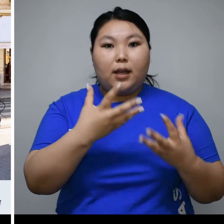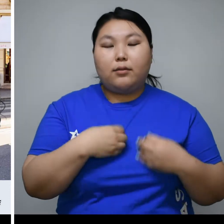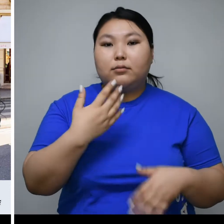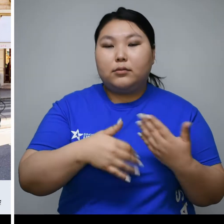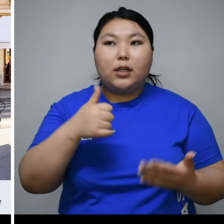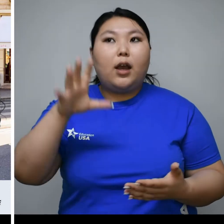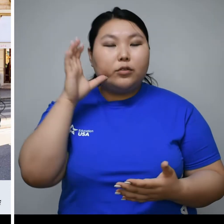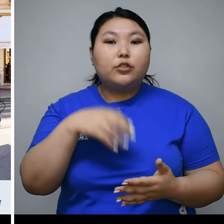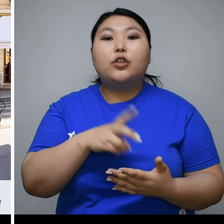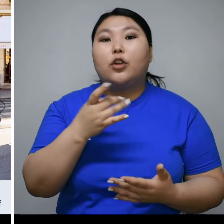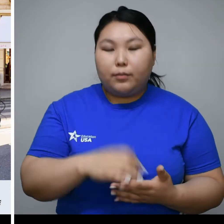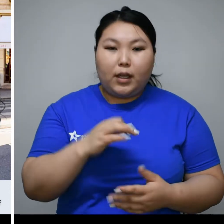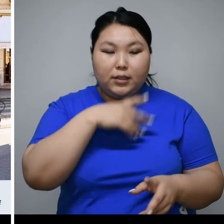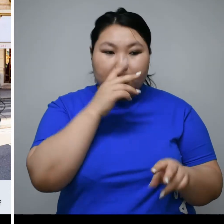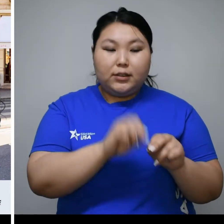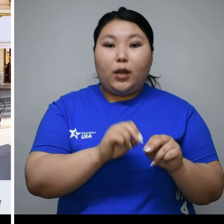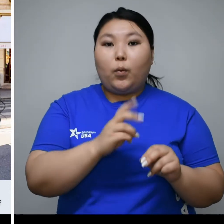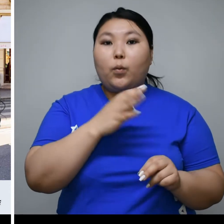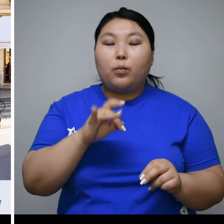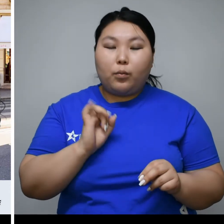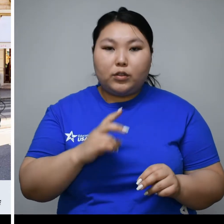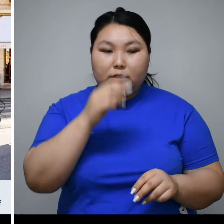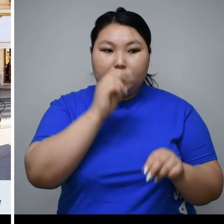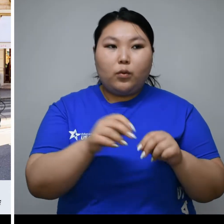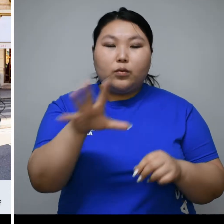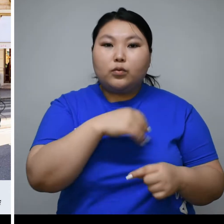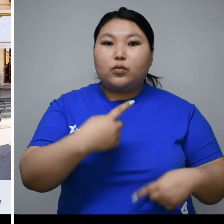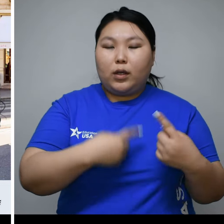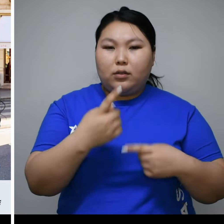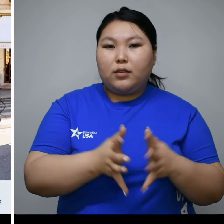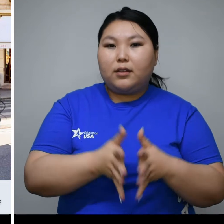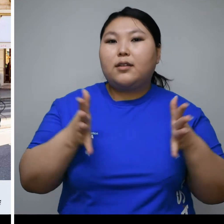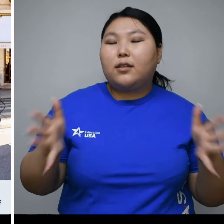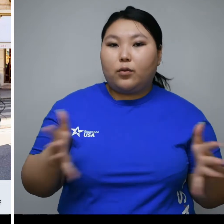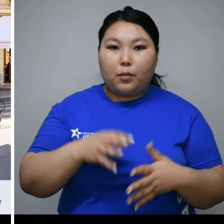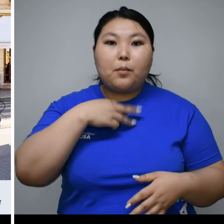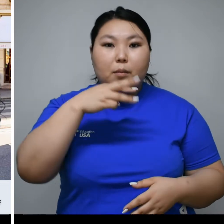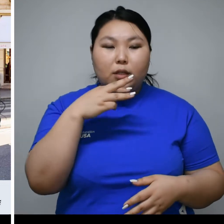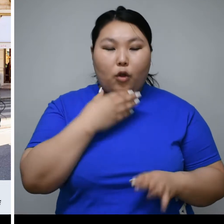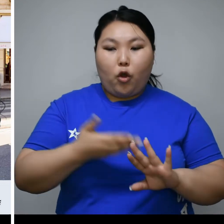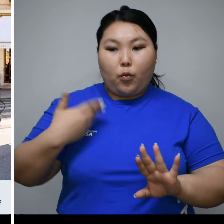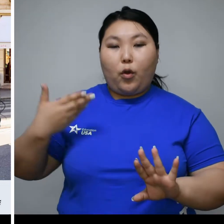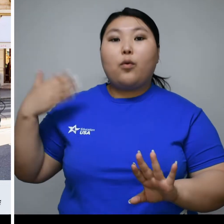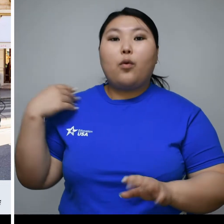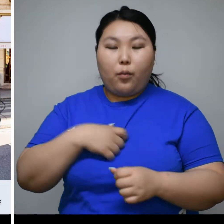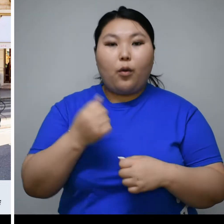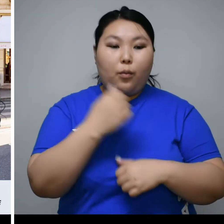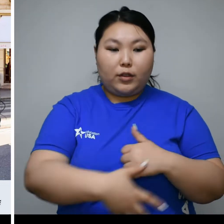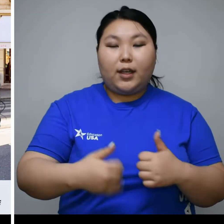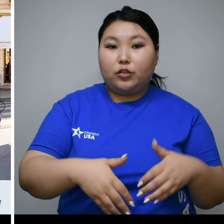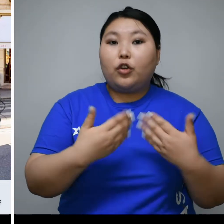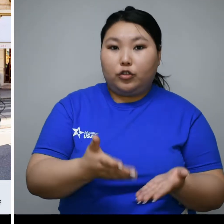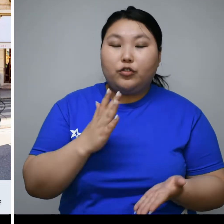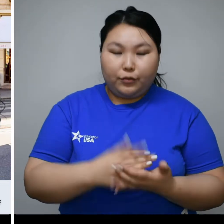сайн олж сонсороо. Тэгэхээр шалгуулалтууд одоо энэ шалгууруудын талаар бас нэлээд дэлгэрэнгүй мэдээллүүдийг өмнөх подкастн дээр